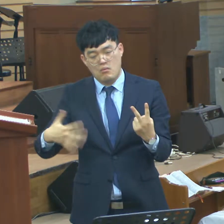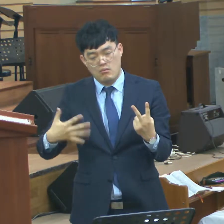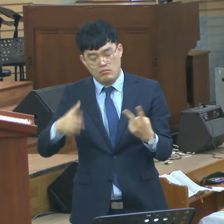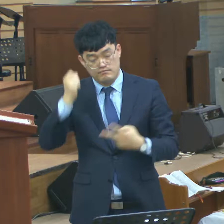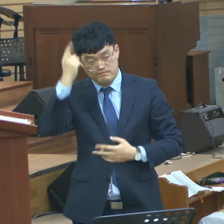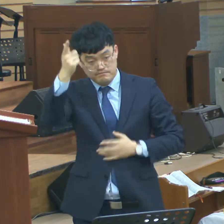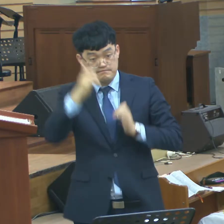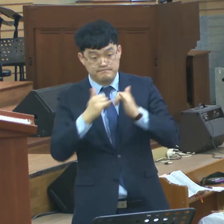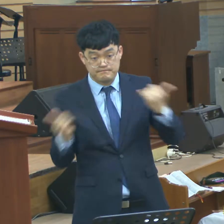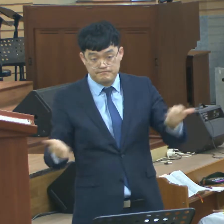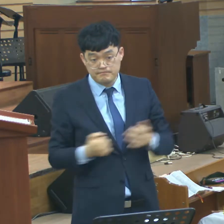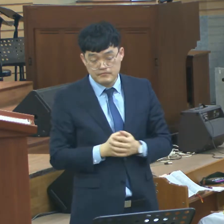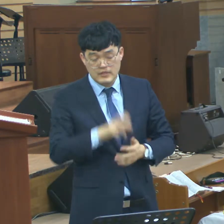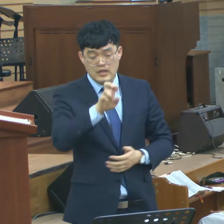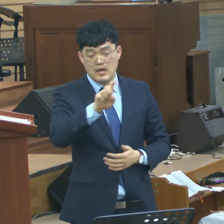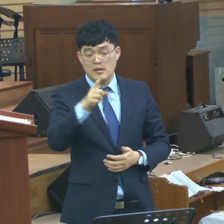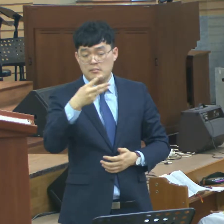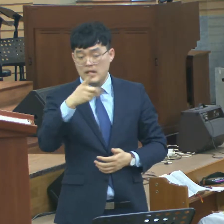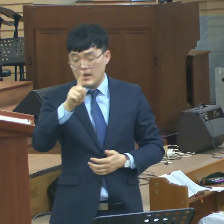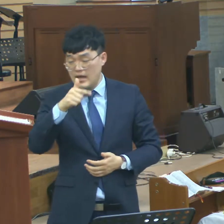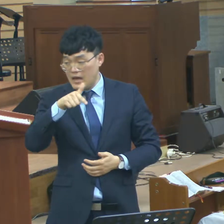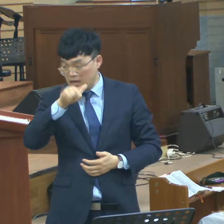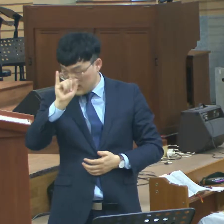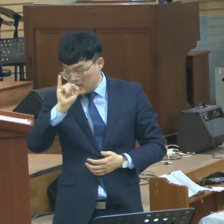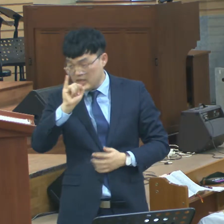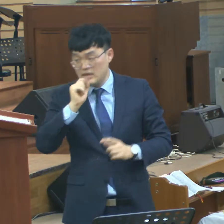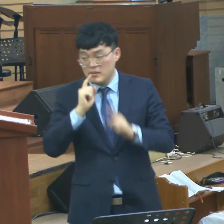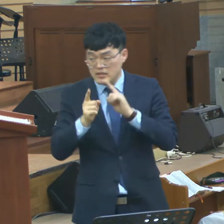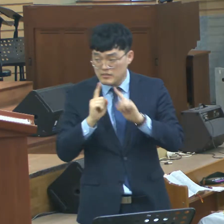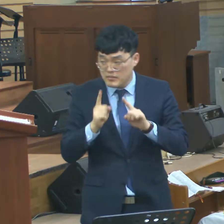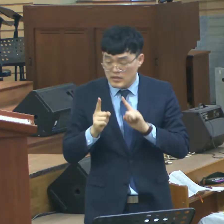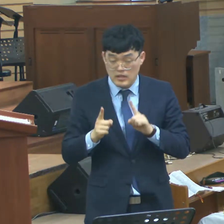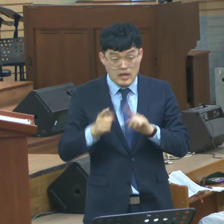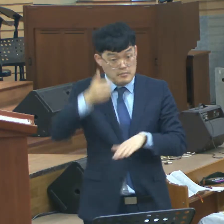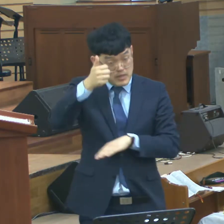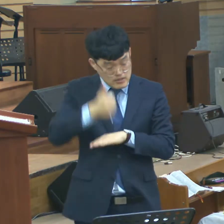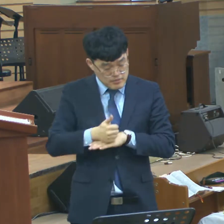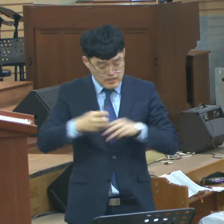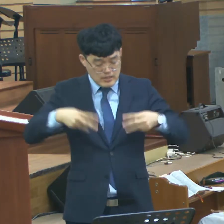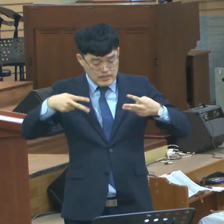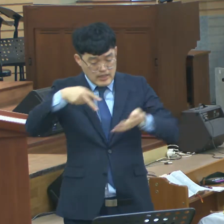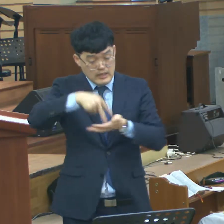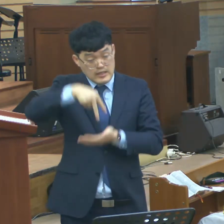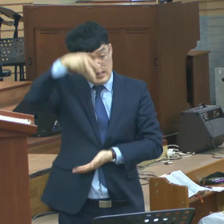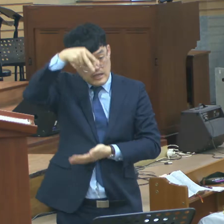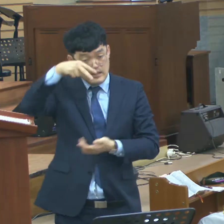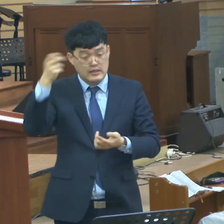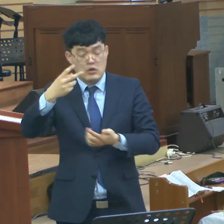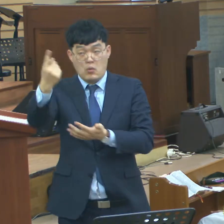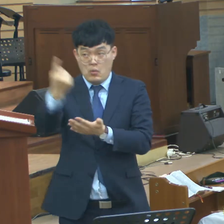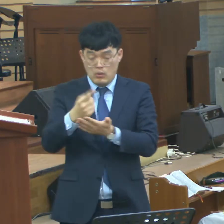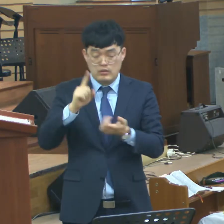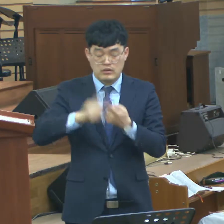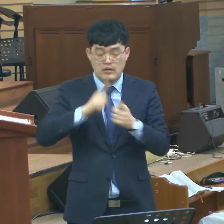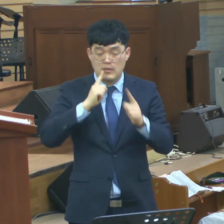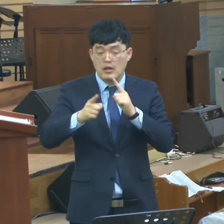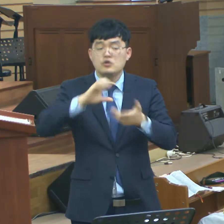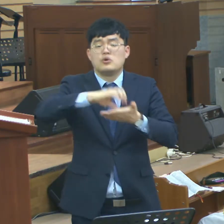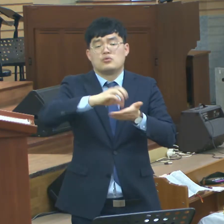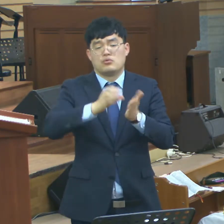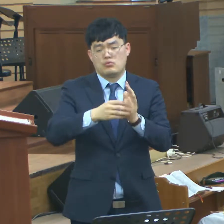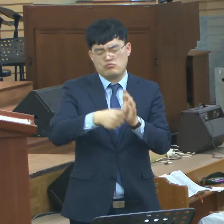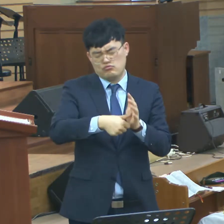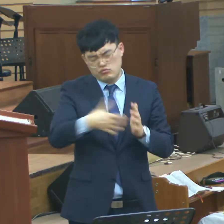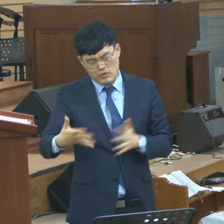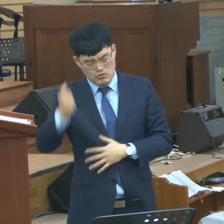와서 놀라운 일을 행할 것이라고 말라기 마지막 장 마지막 절에서 엘리야에 대해서 말라기 선지자가 말하고 있거든요.